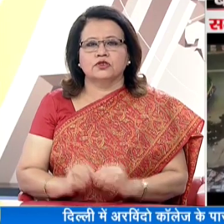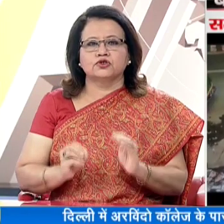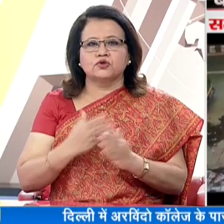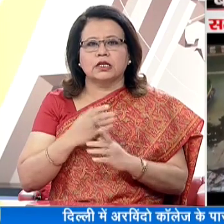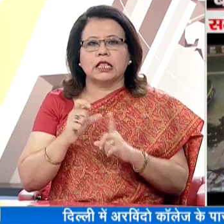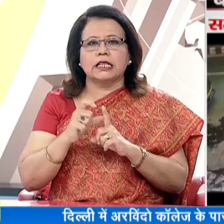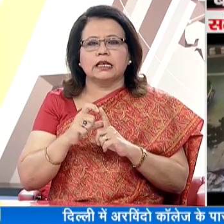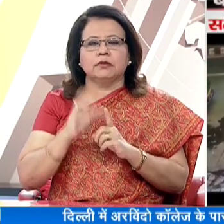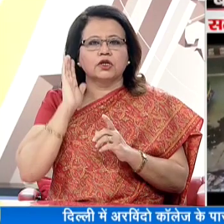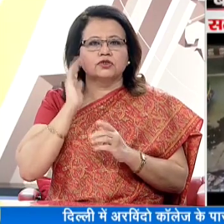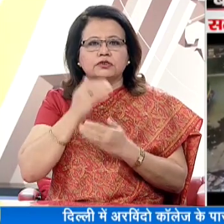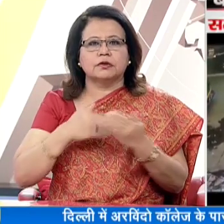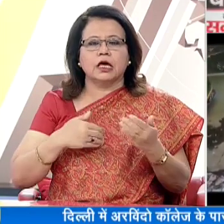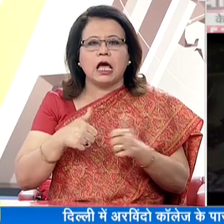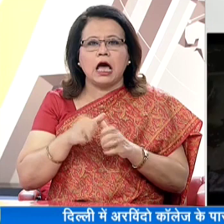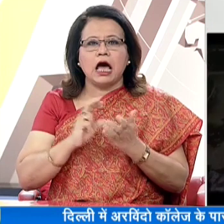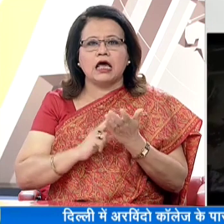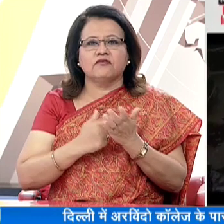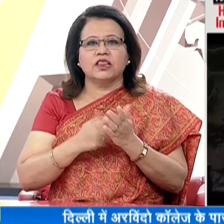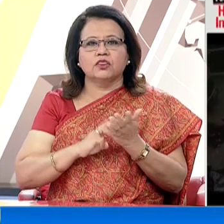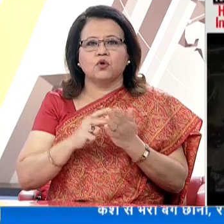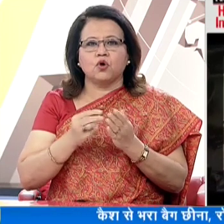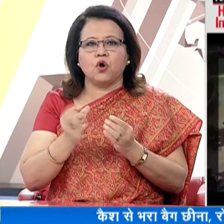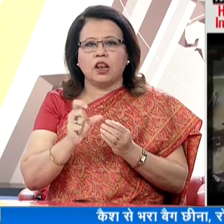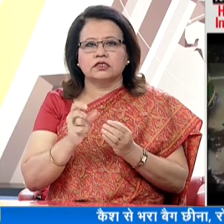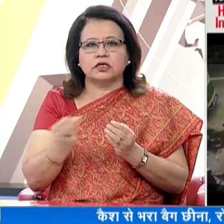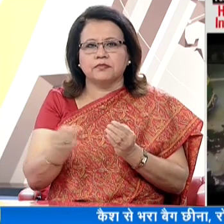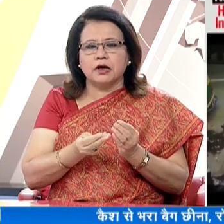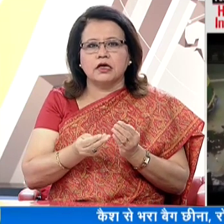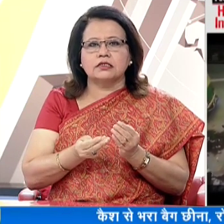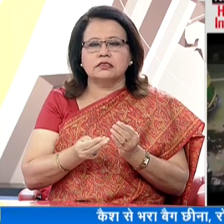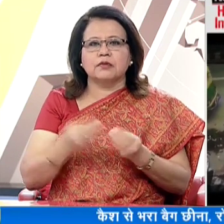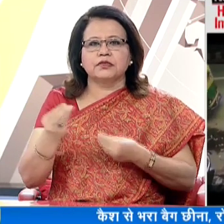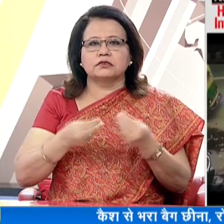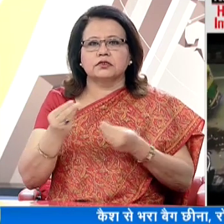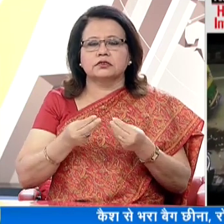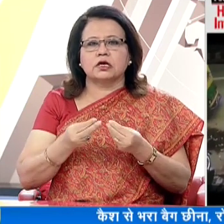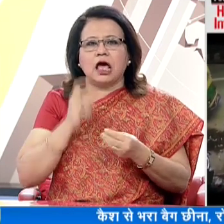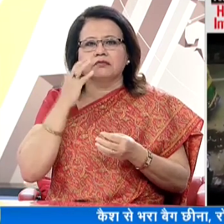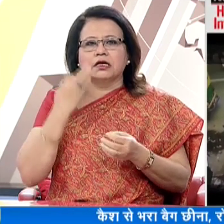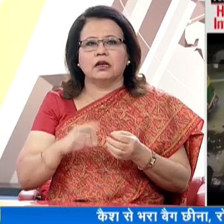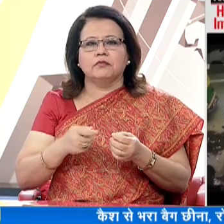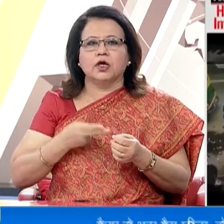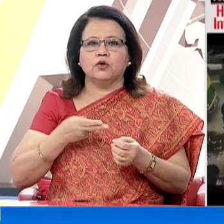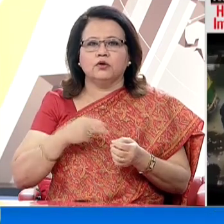शुरुआत करें दिल्ली की खबर से, जहां औरबिंदो कॉलेज के पास एक कारोबारी को बदमाश ने गोली मार दी।